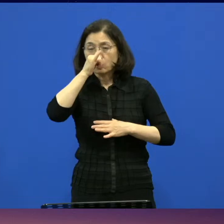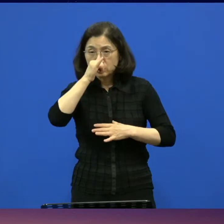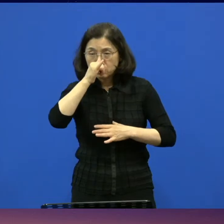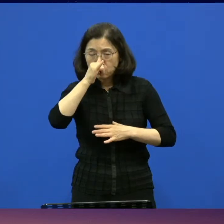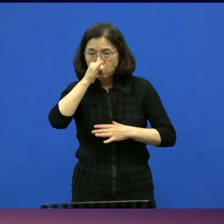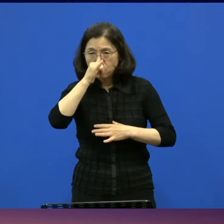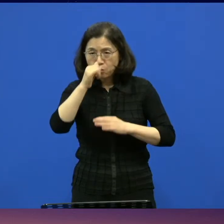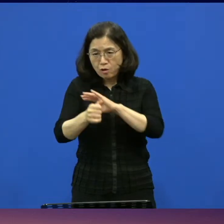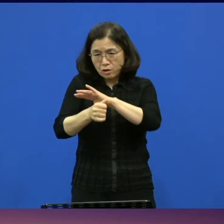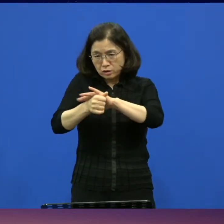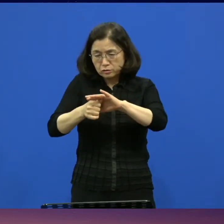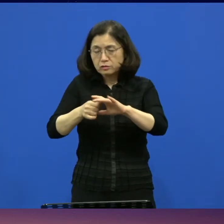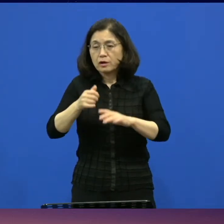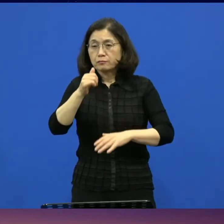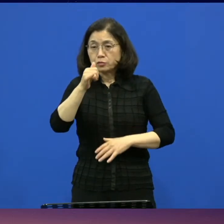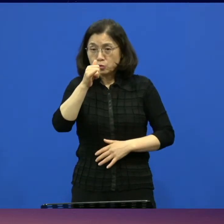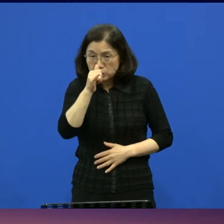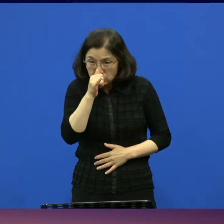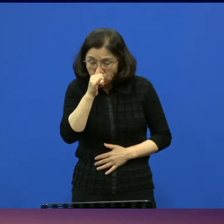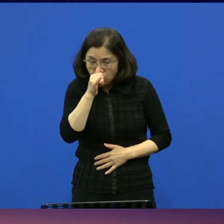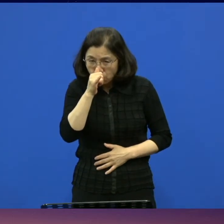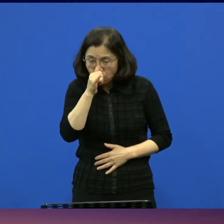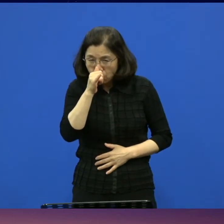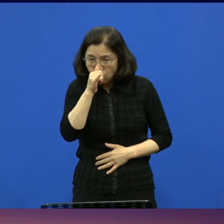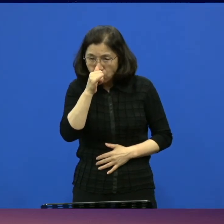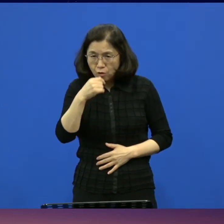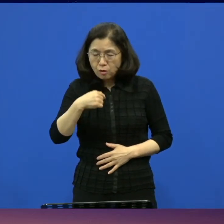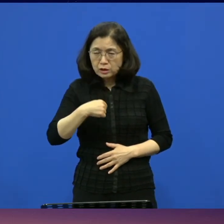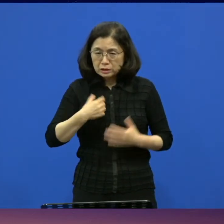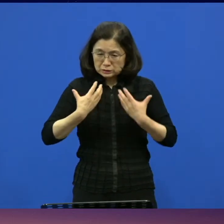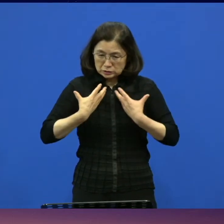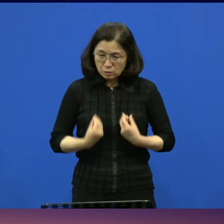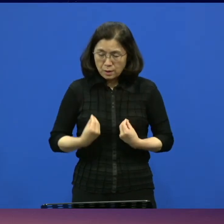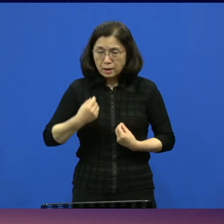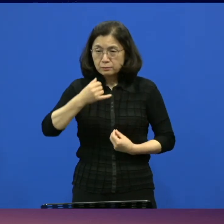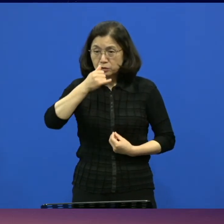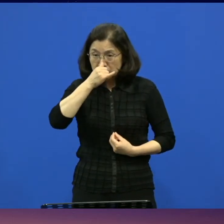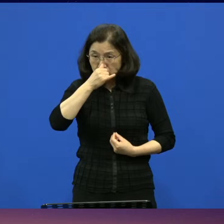하는 장애물들이 이 자리를 잡고 있는 거예요.